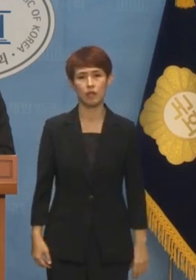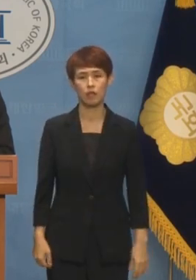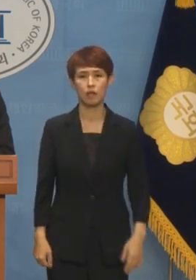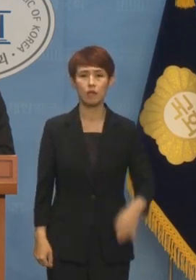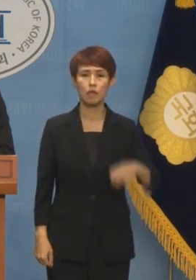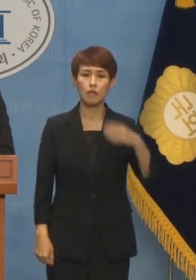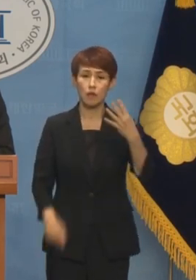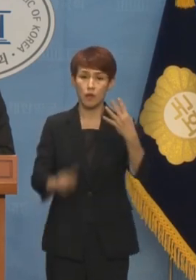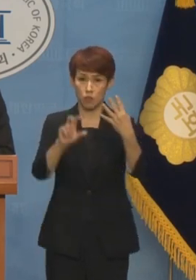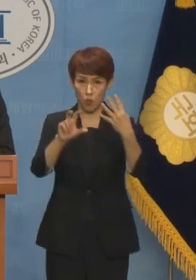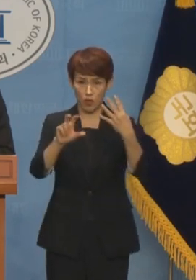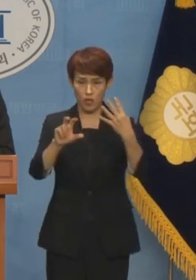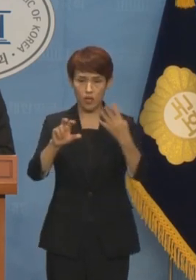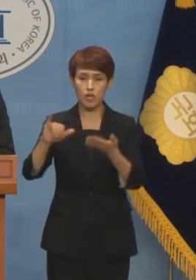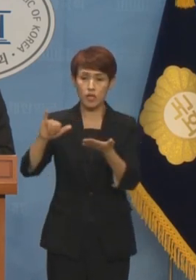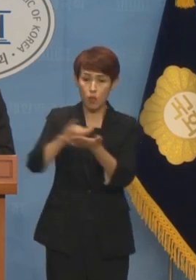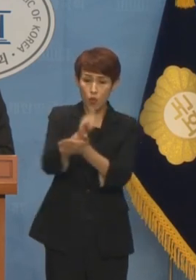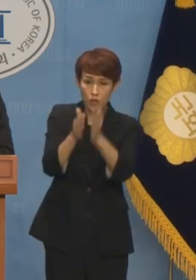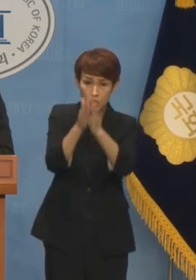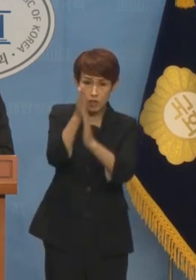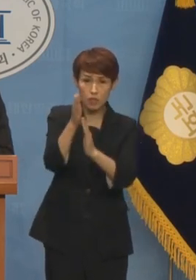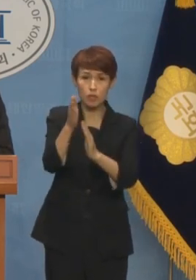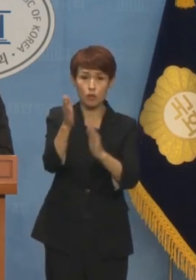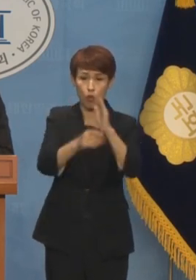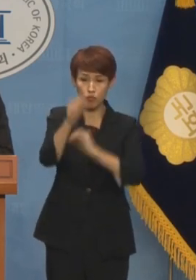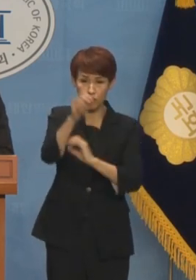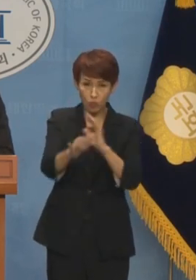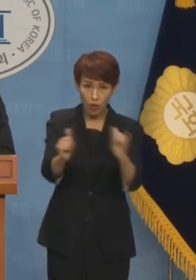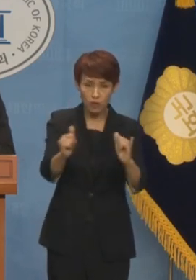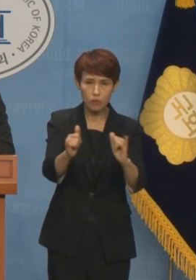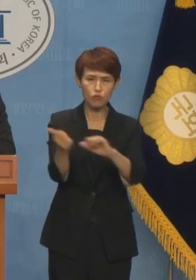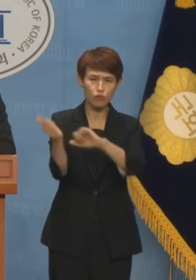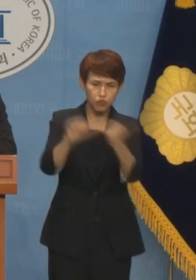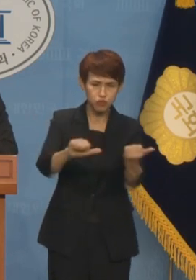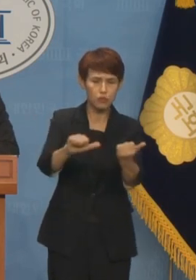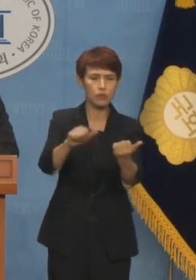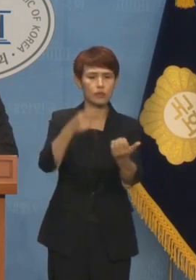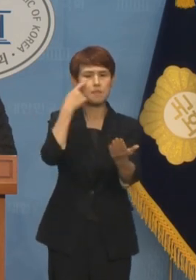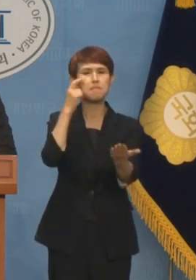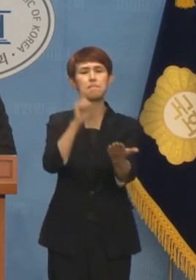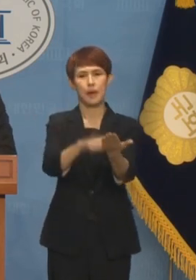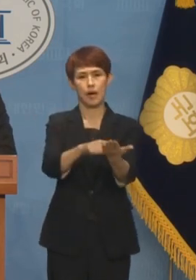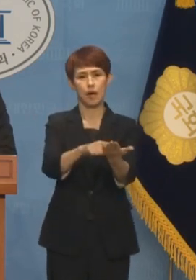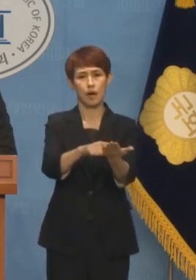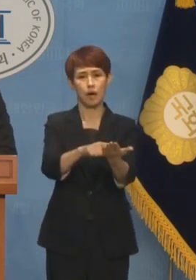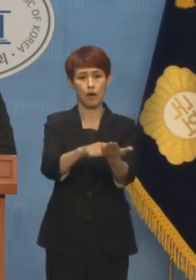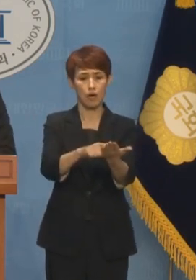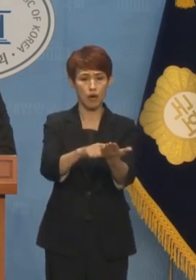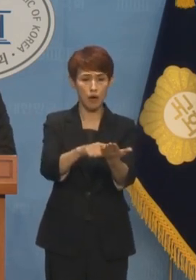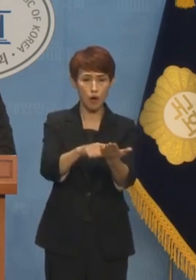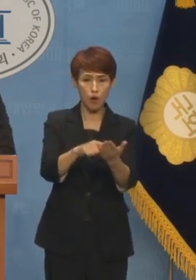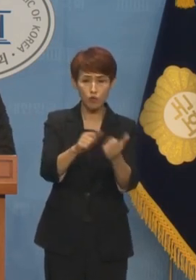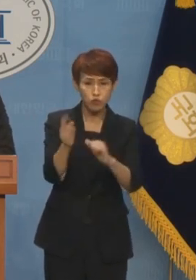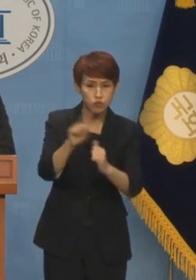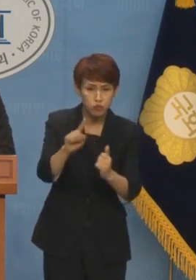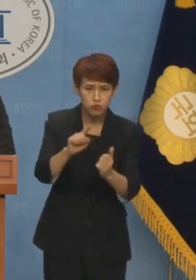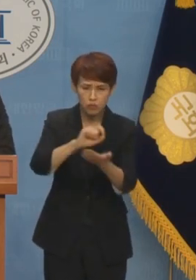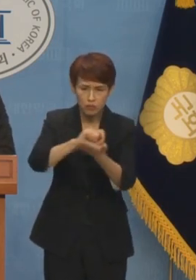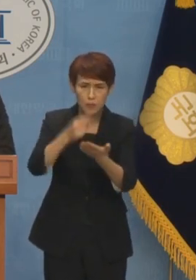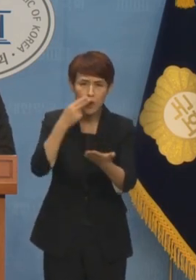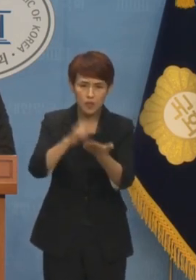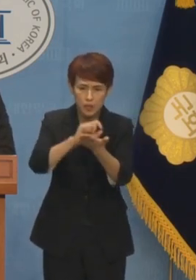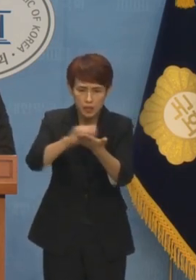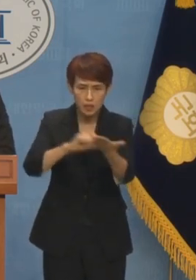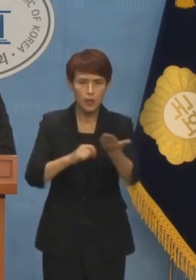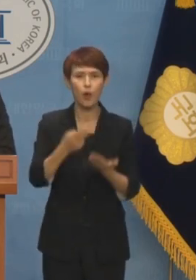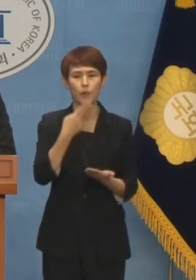25일 김포시 7급 공무원이 숨진 채 발견됐습니다. 고인의 유서가 발견되지 않았기 때문에